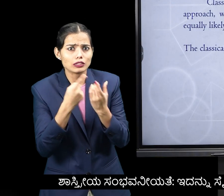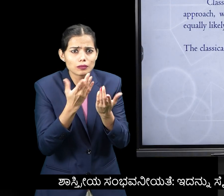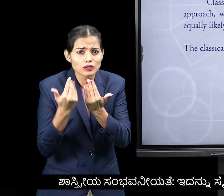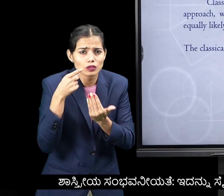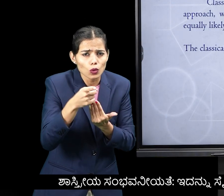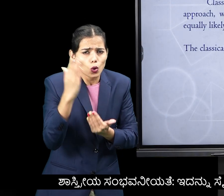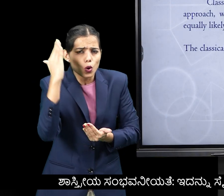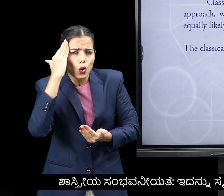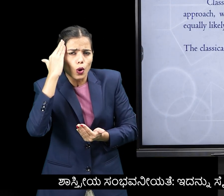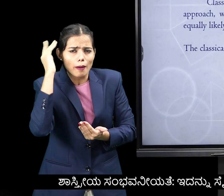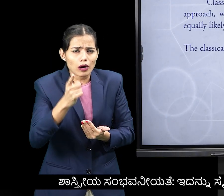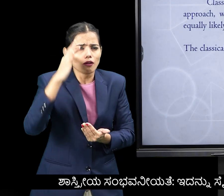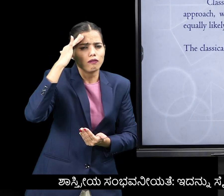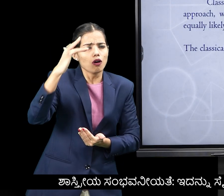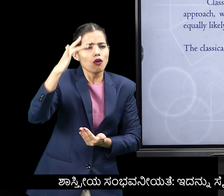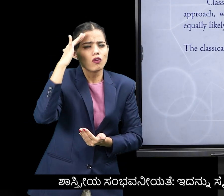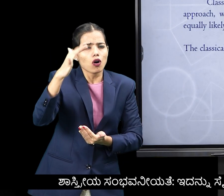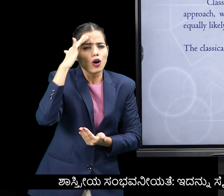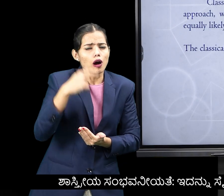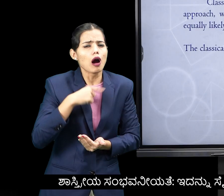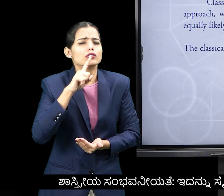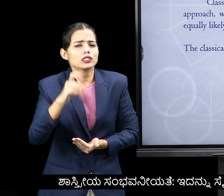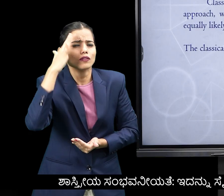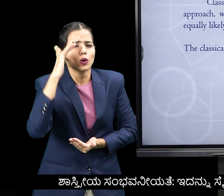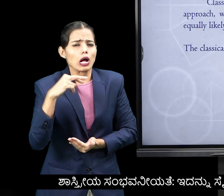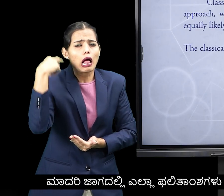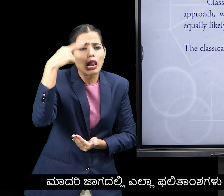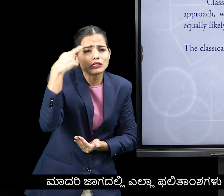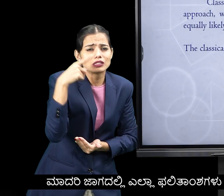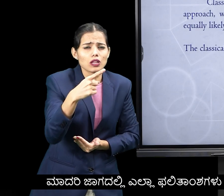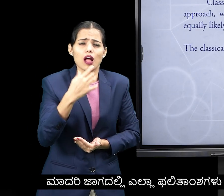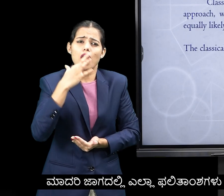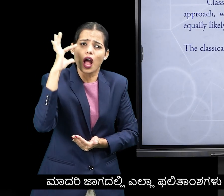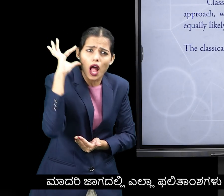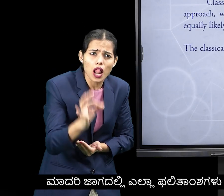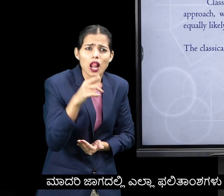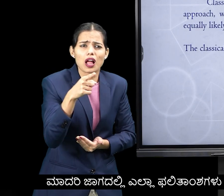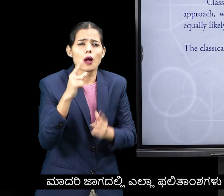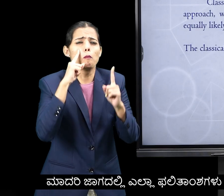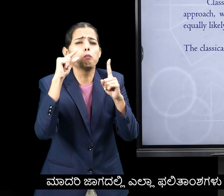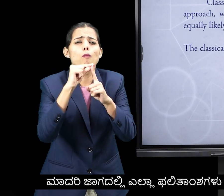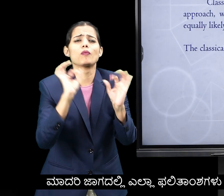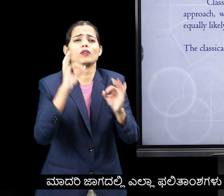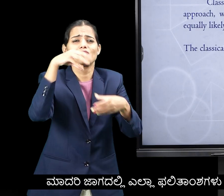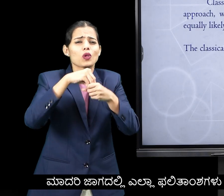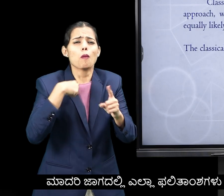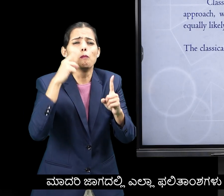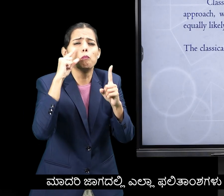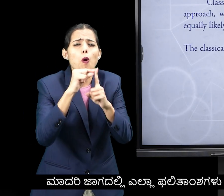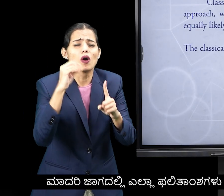ಶಾಸ್ತ್ರೀಯ ಸಂಭವನೀಯತೆ ಇದನ್ನ ಸೈದ್ಧಾಂತಿಕ ವಿಧಾನ ಎಂದು ಕರೆಯಲಾಗುತ್ತೆ. ಇದು ಮಾದರಿ ಜಾಗದಲ್ಲಿ ಎಲ್ಲಾ ಫಲಿತಾಂಶಗಳು ಸಮಾನವಾಗಿ ಸಾಧ್ಯತೆ